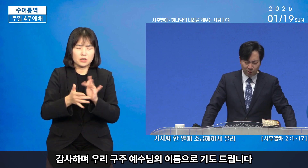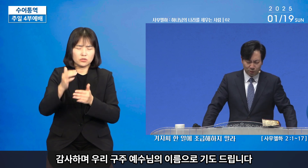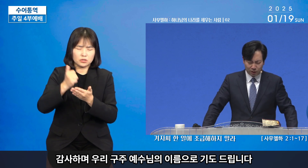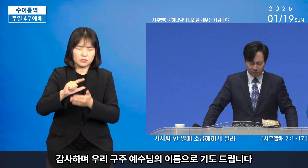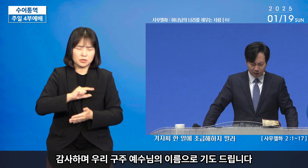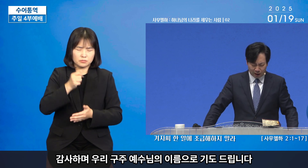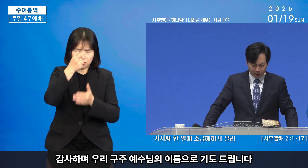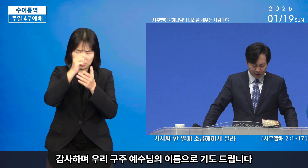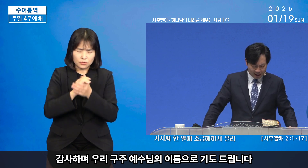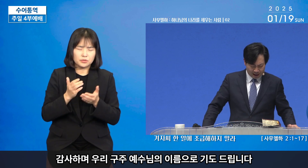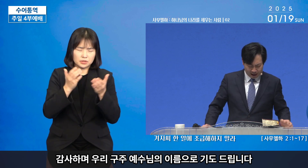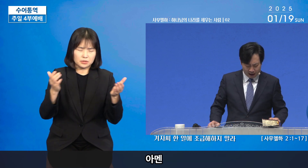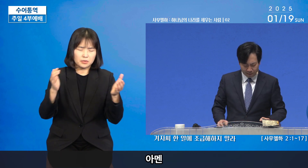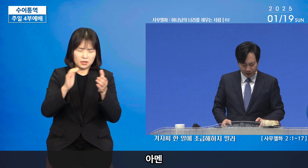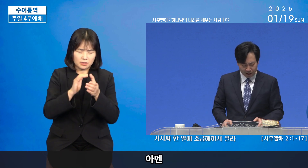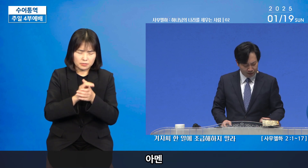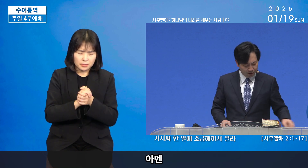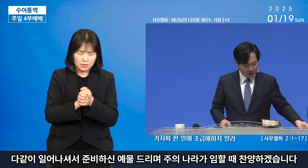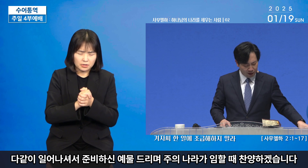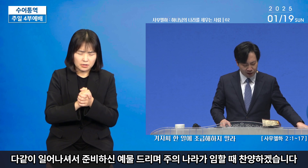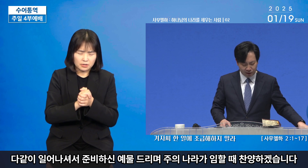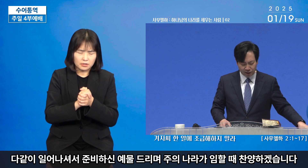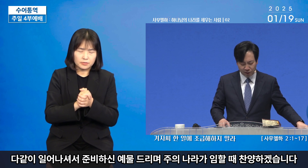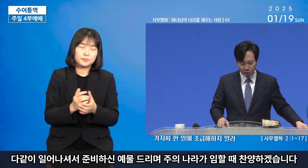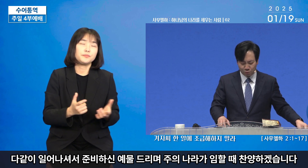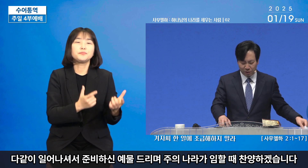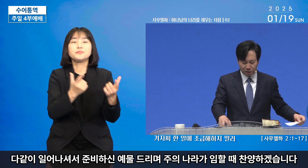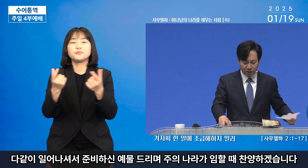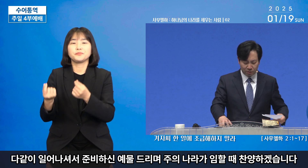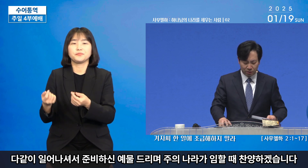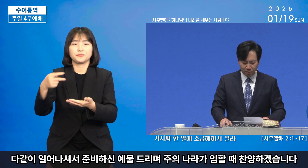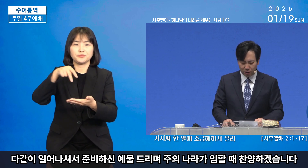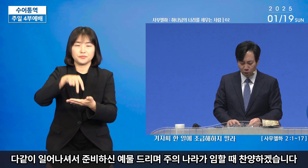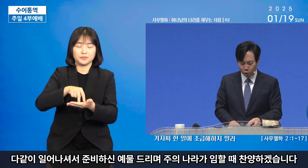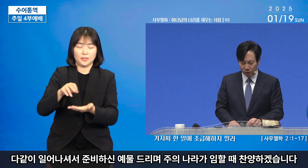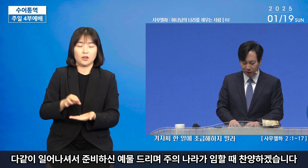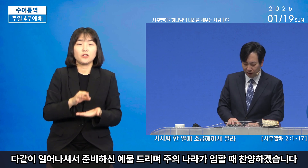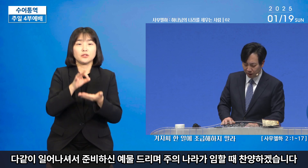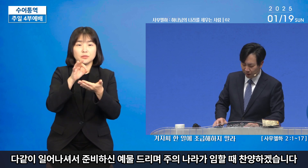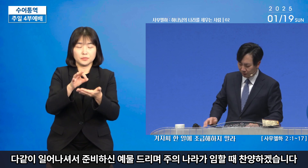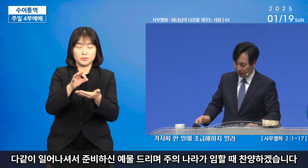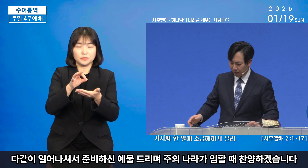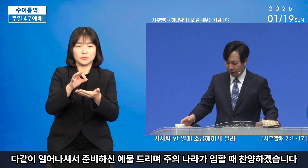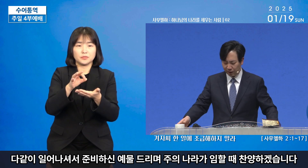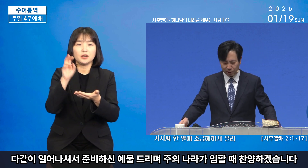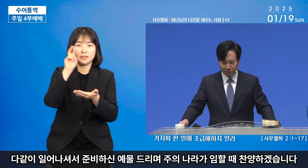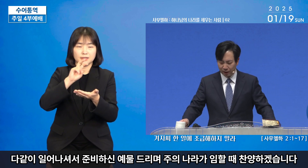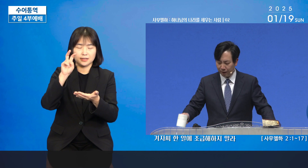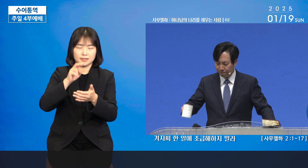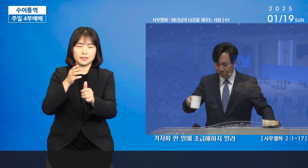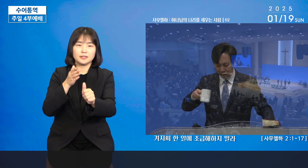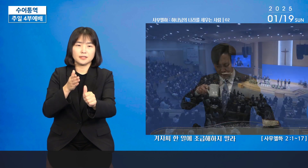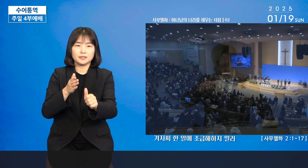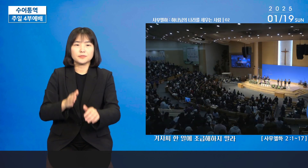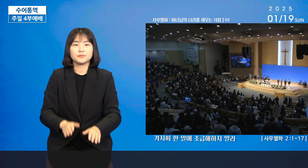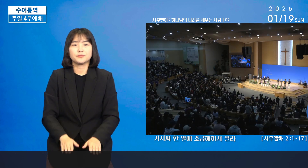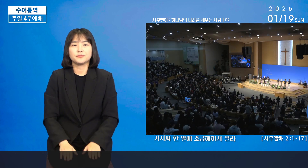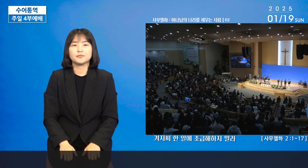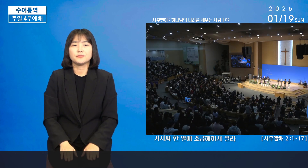이름으로 기도드립니다. 아멘. 다 같이 일어나셔서 준비하신 예물 드리며 주의 나라가 임할 때 찬양하겠습니다.